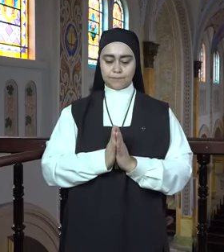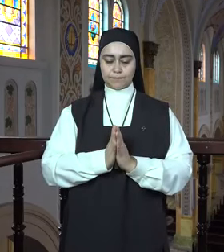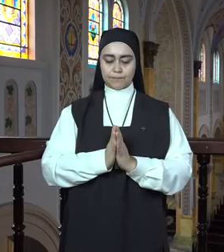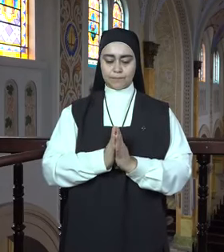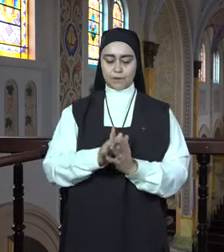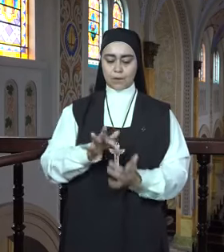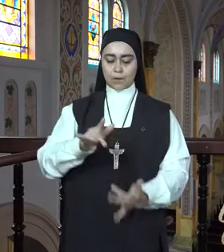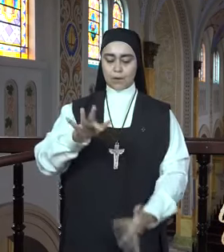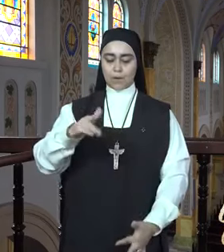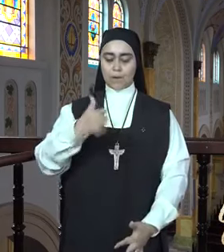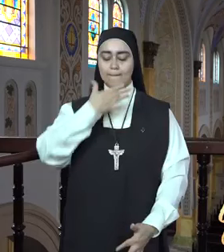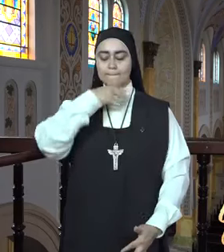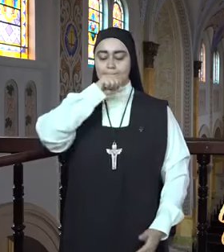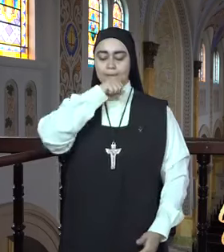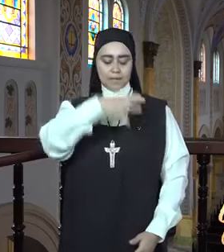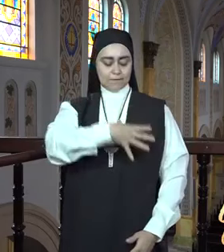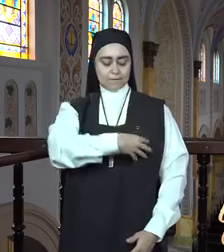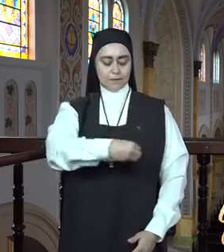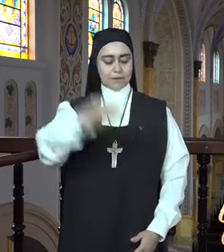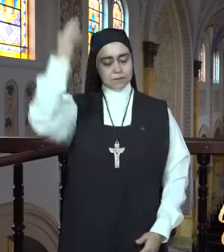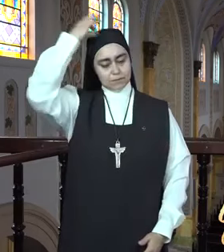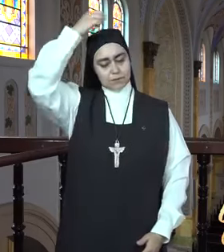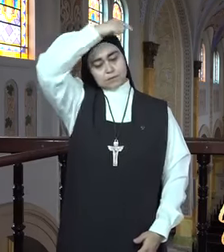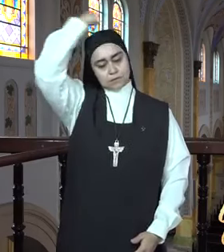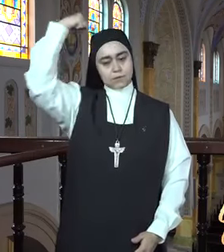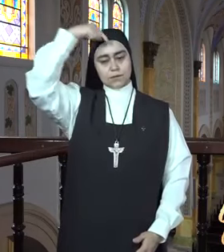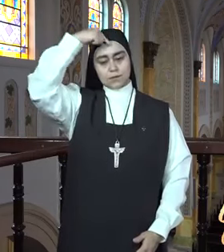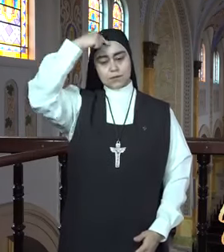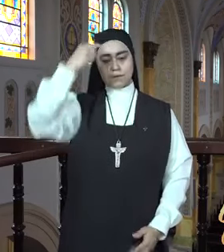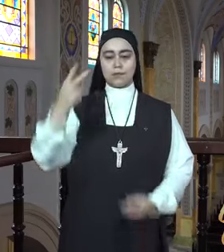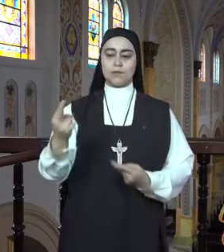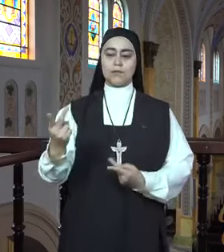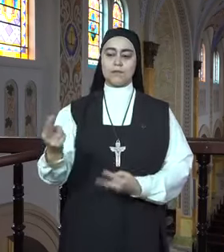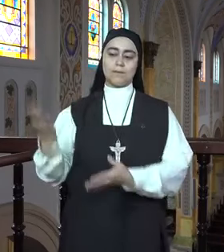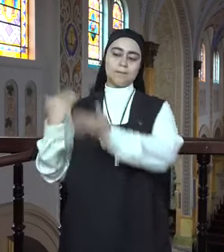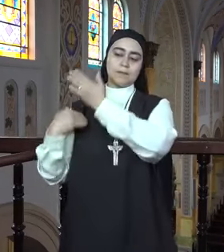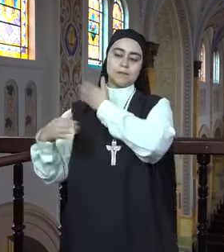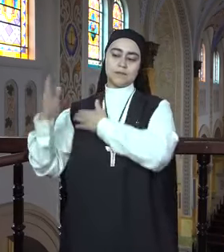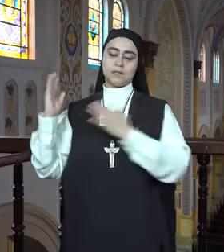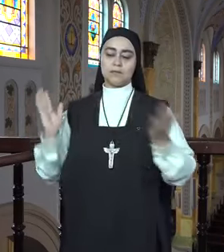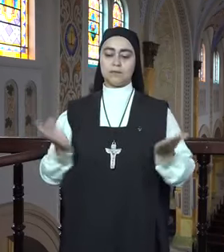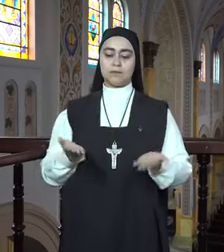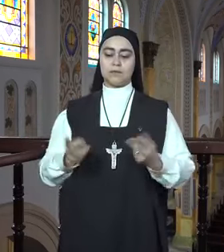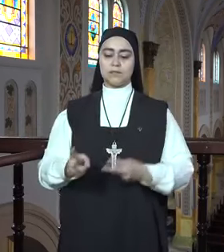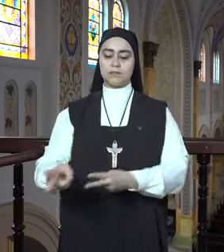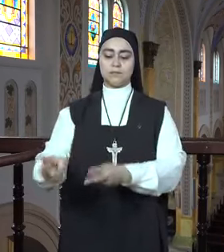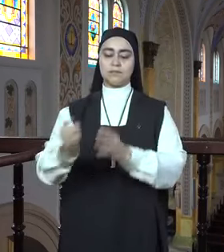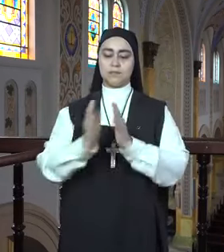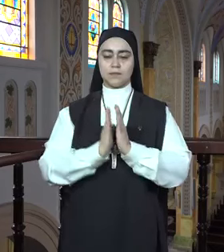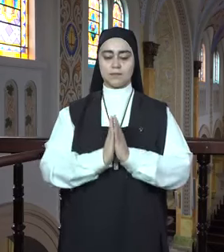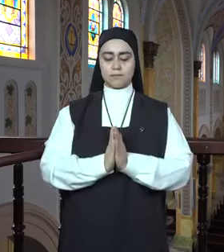Glória ao Pai, ao Filho e ao Espírito Santo, como era no princípio, agora e sempre. Amém.